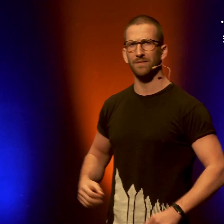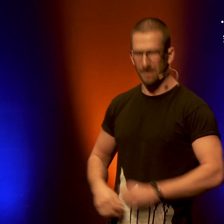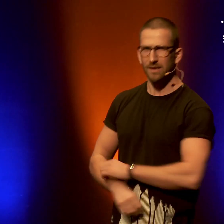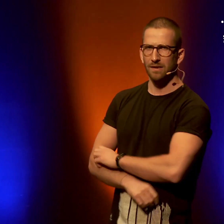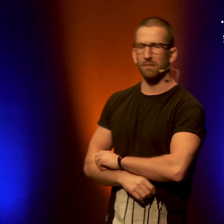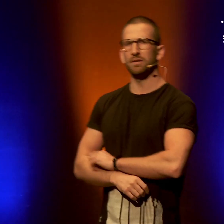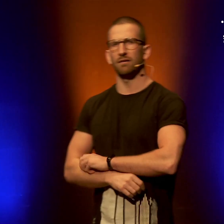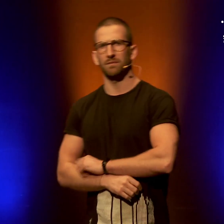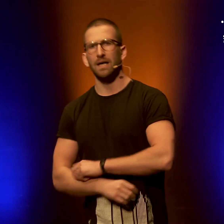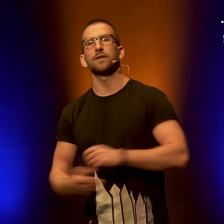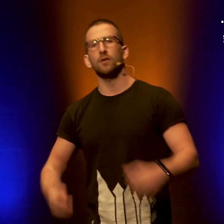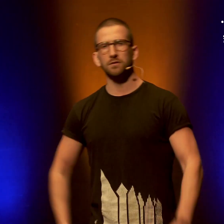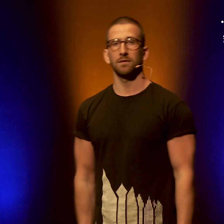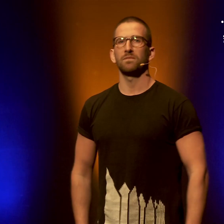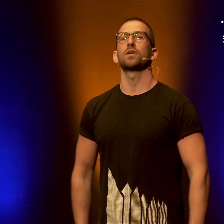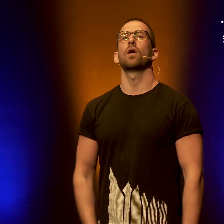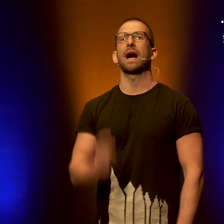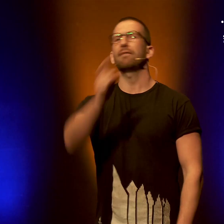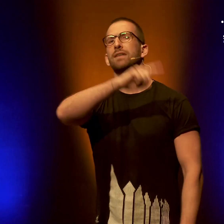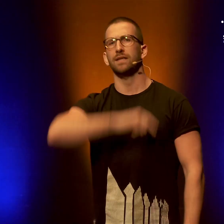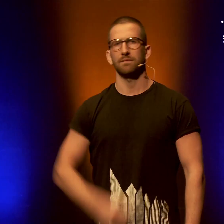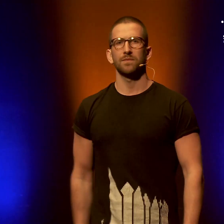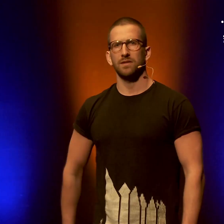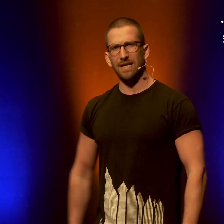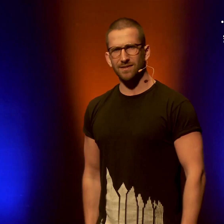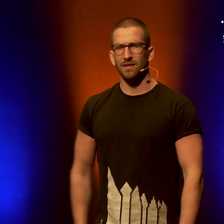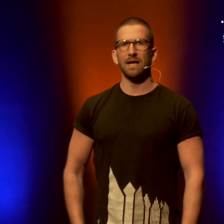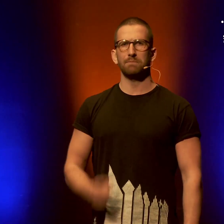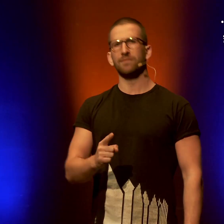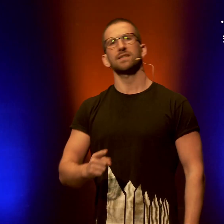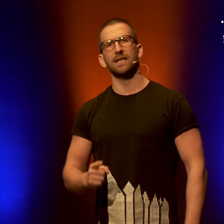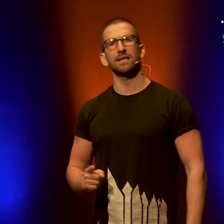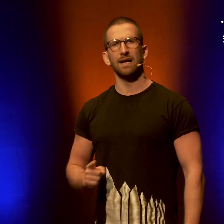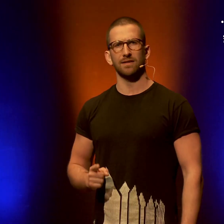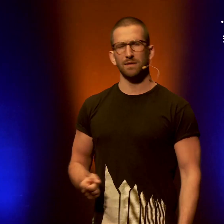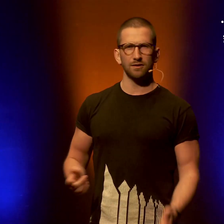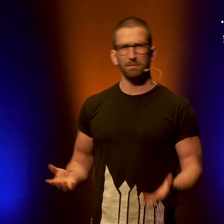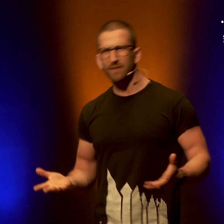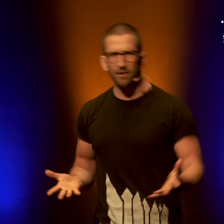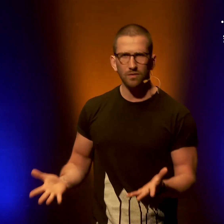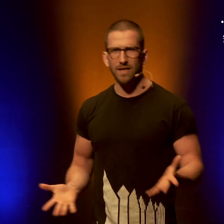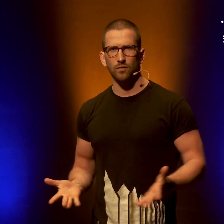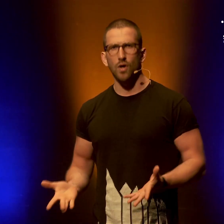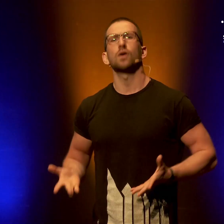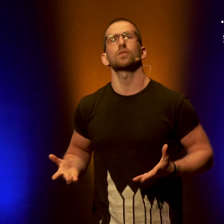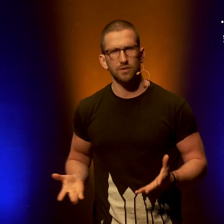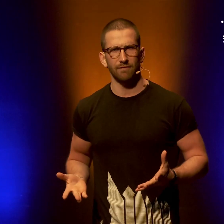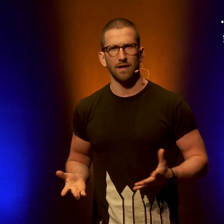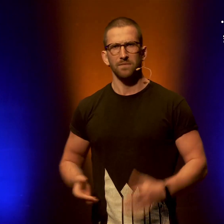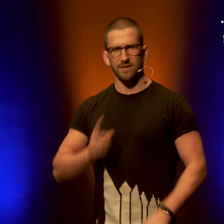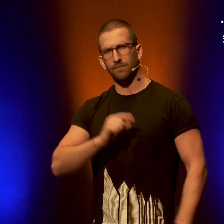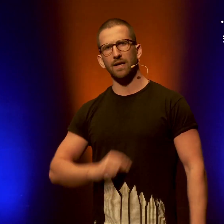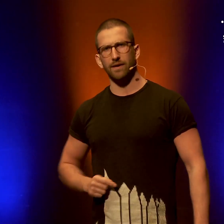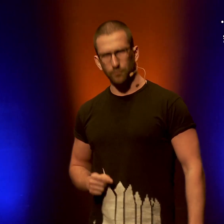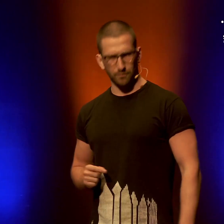Popłynąłem. Popłynąłem. A dokąd? Do Afryki. Czas na pierwsze zadanie dla was. Będzie to pewnego rodzaju